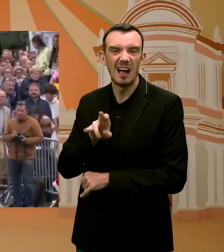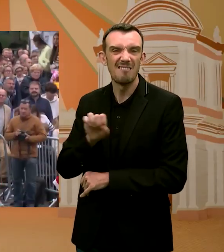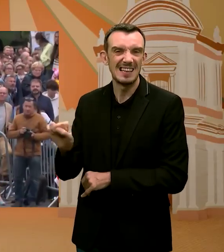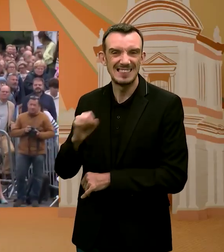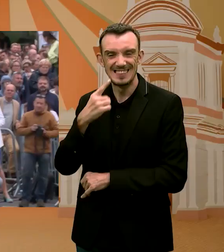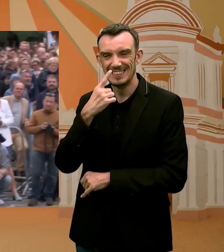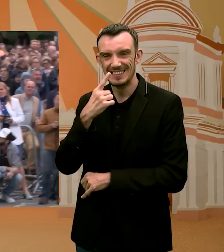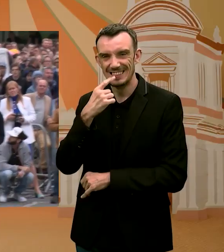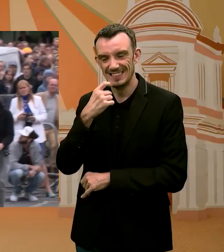1h15